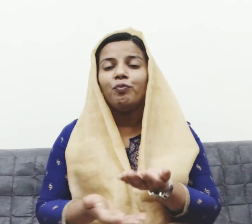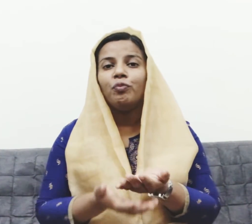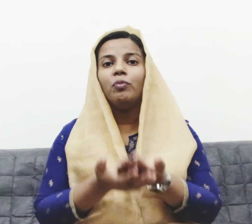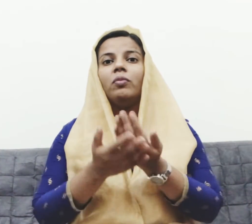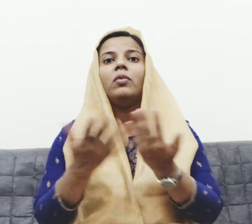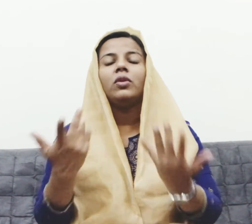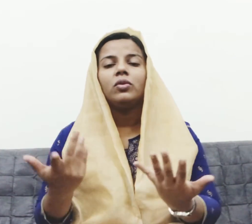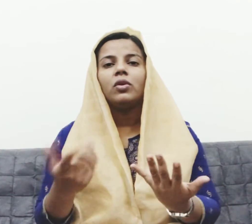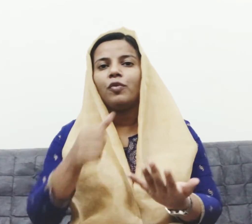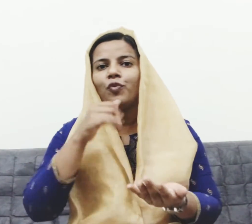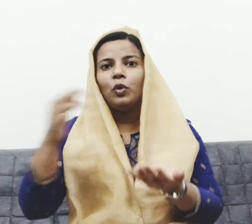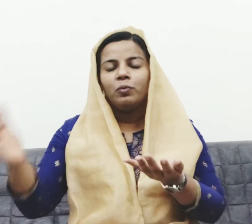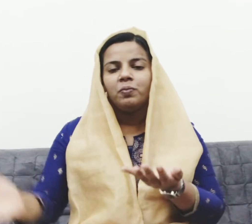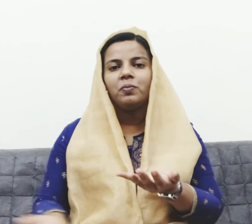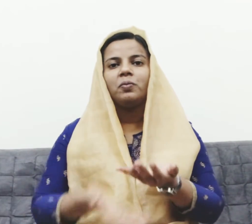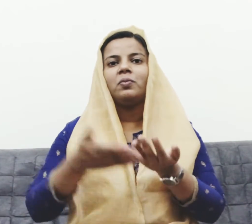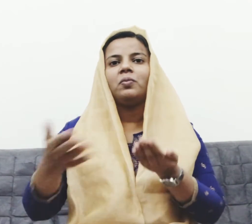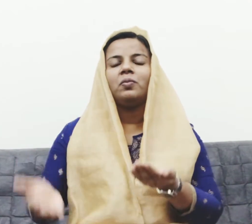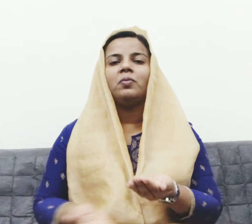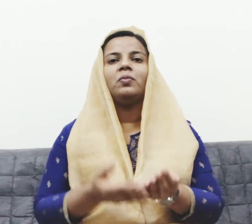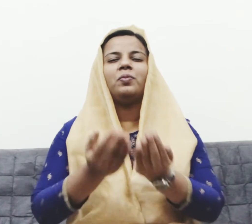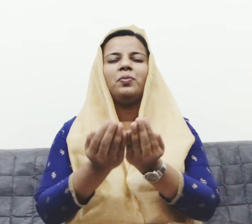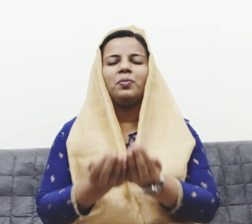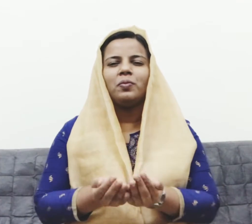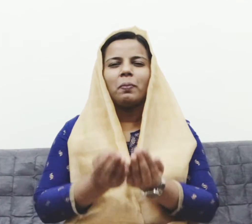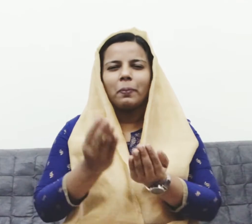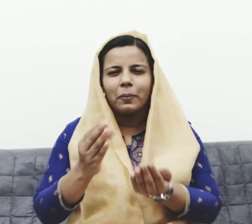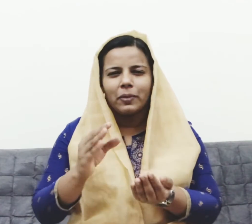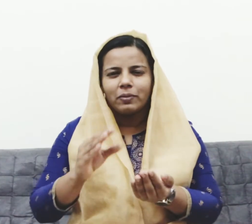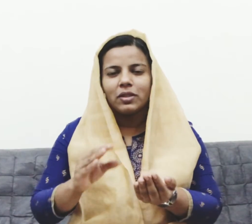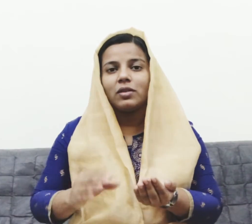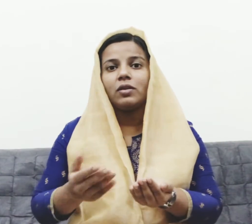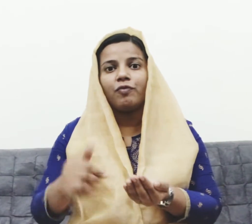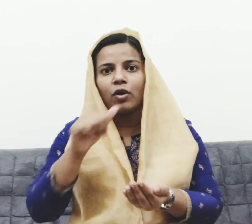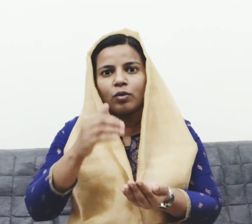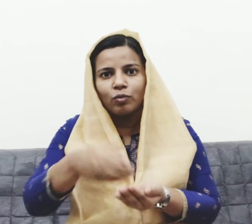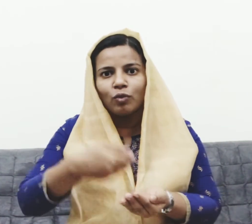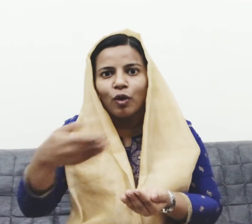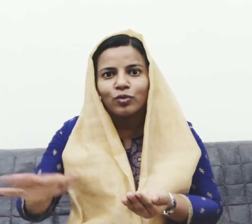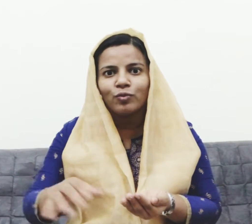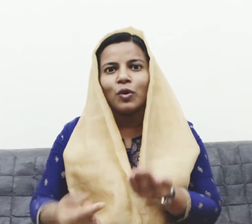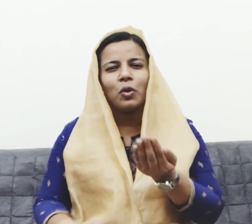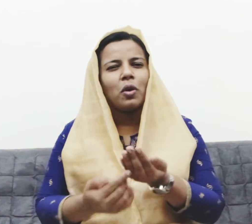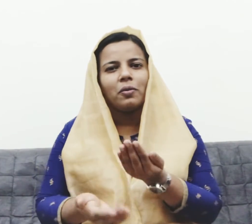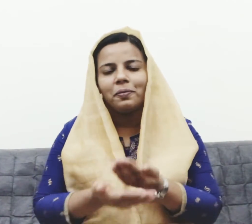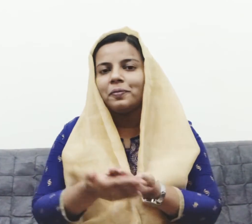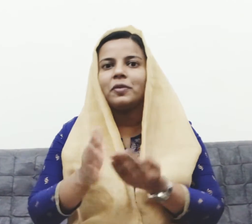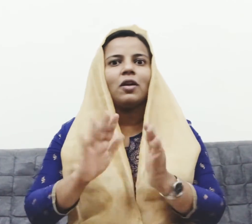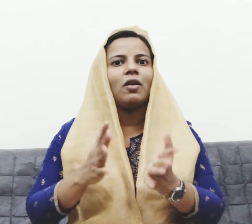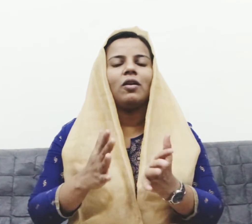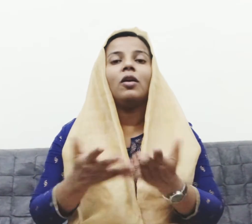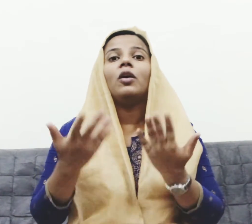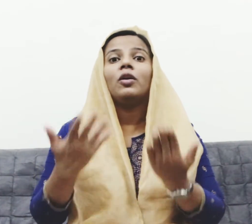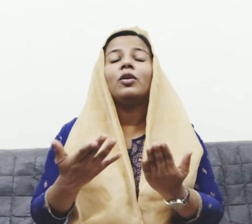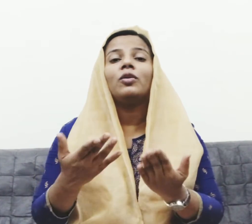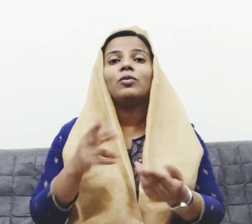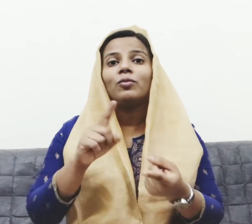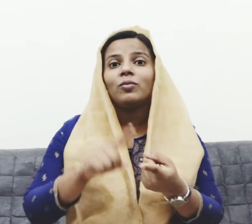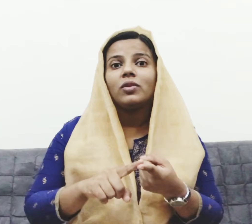വരികയും ആ നൗകയ്ക്കകത്തേക്ക് വെള്ളം എരച്ചു കയറുകയും ചെയ്തു. വെള്ളം പെതുക്കെ പെതുക്കെ കയറി, കോരി കളഞ്ഞില്ല, ഹോൾ അടയ്ക്കാൻ ശ്രമിച്ചില്ല. അപ്പം പ്രിയപ്പെട്ടവർ, നമ്മൾ ഈ